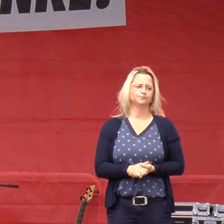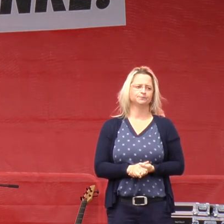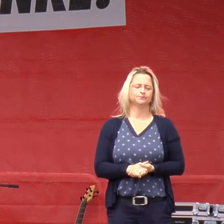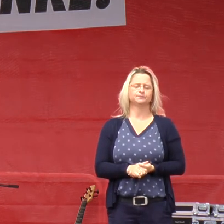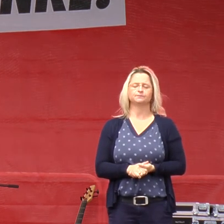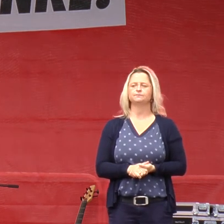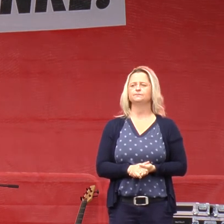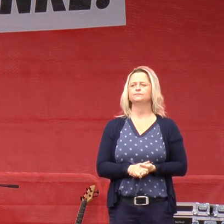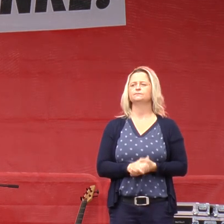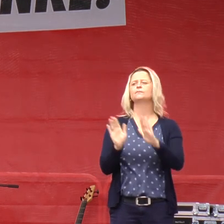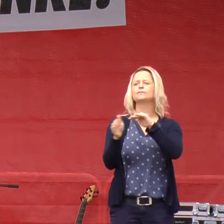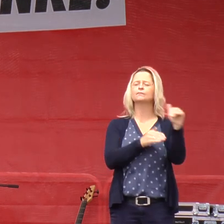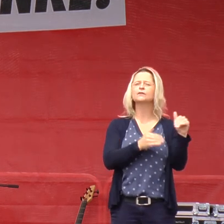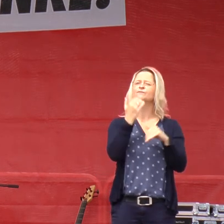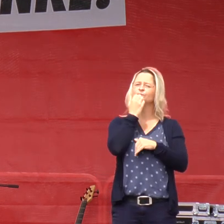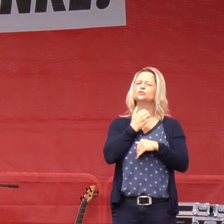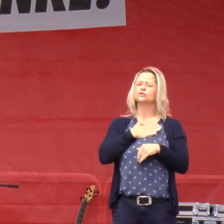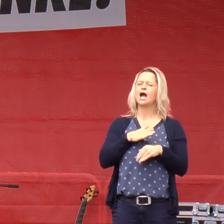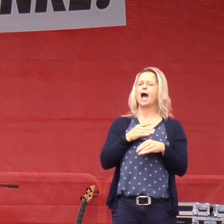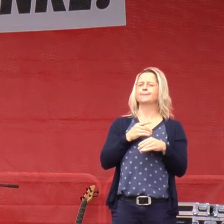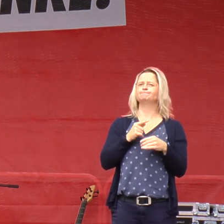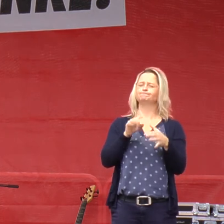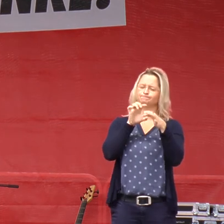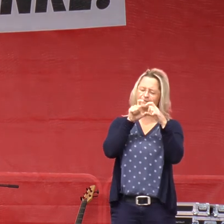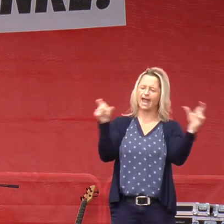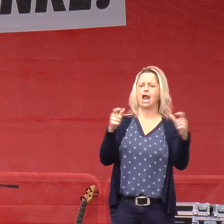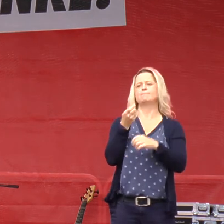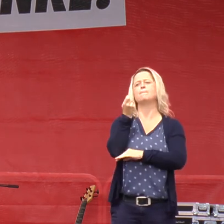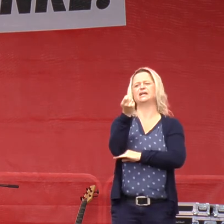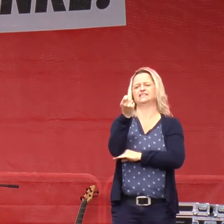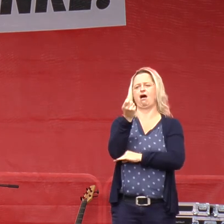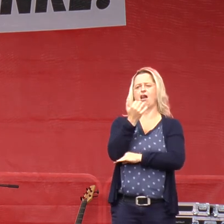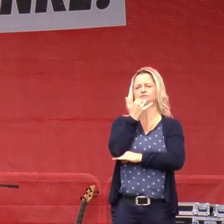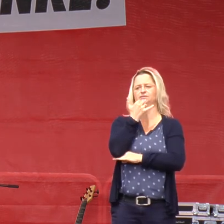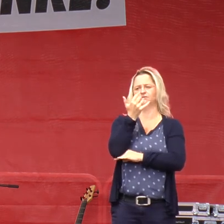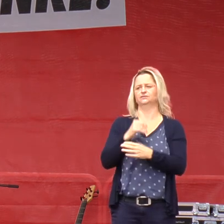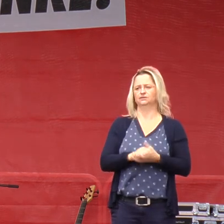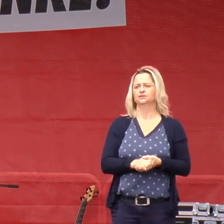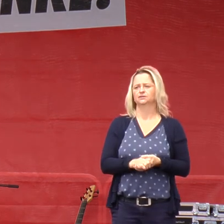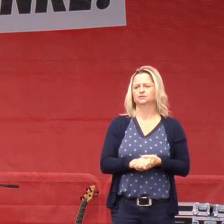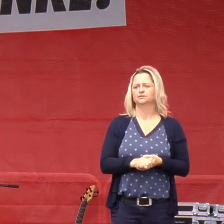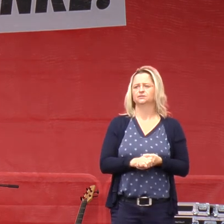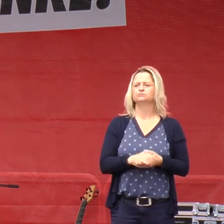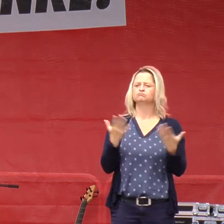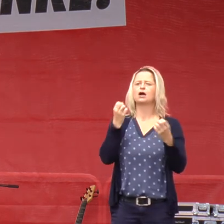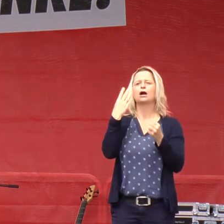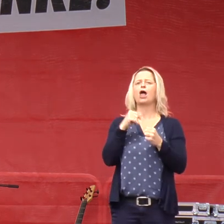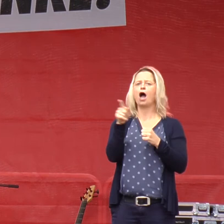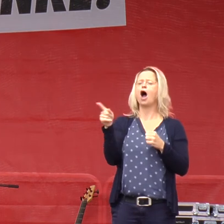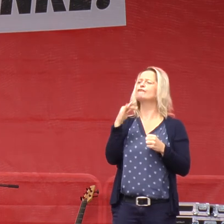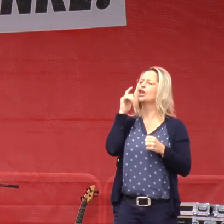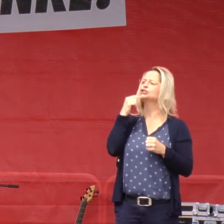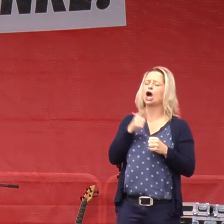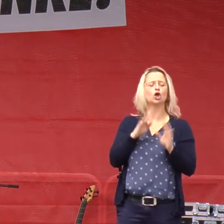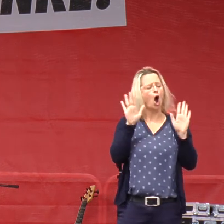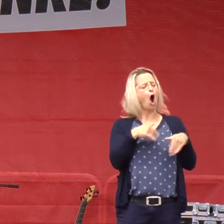Lasst mich noch 3, 4 Sätze sagen zum Bezahlen. Das wurde jetzt schon gesagt. Alle sagen ja, alles schön und gut bei euch, aber wie